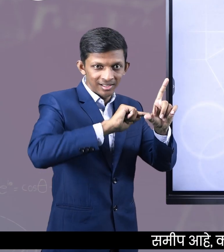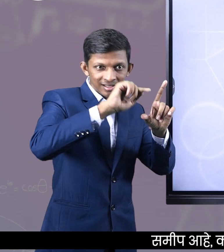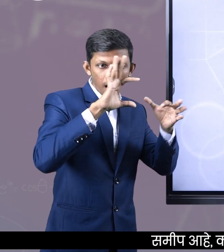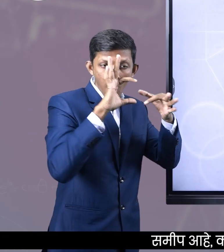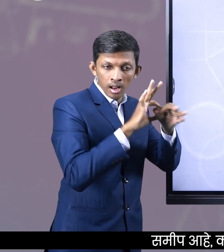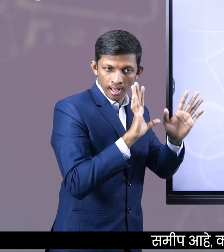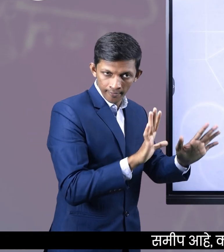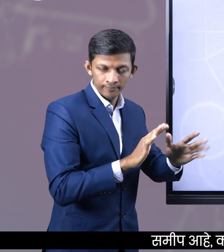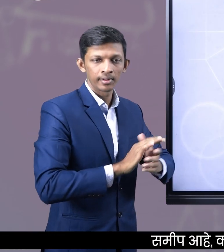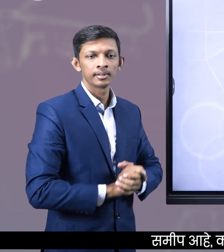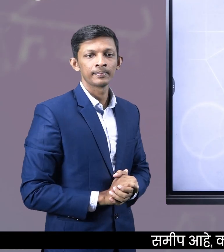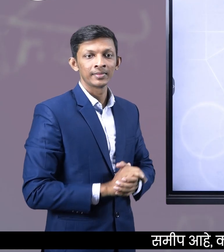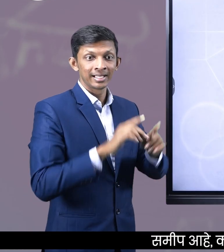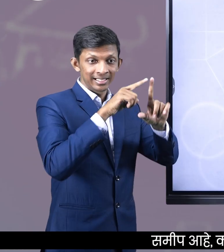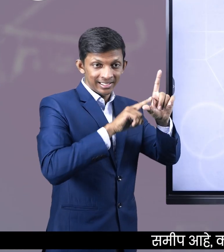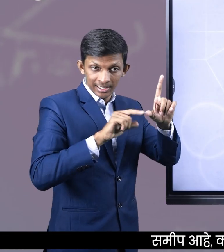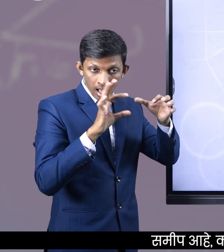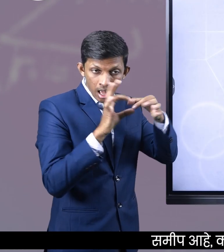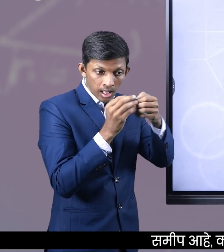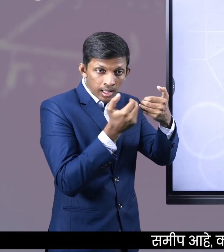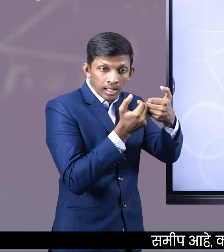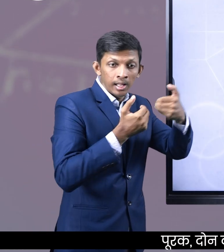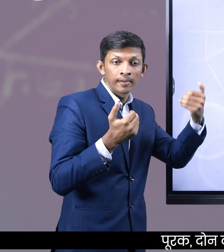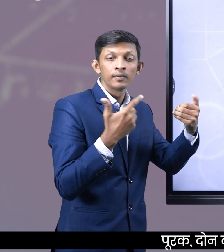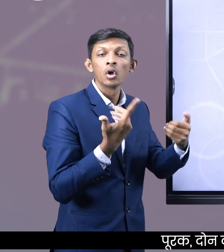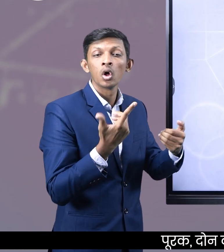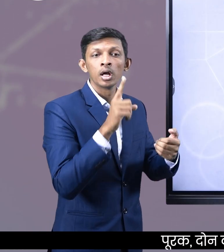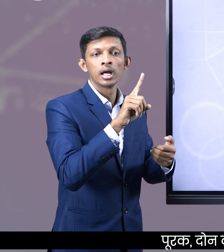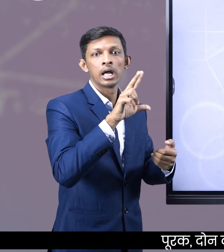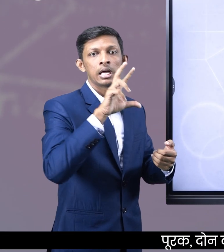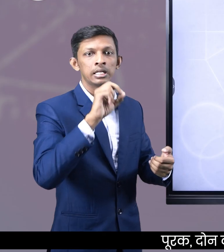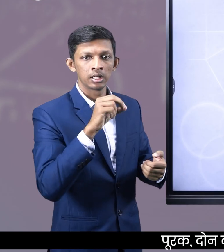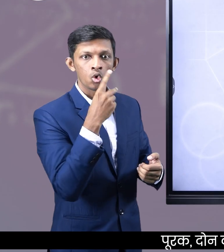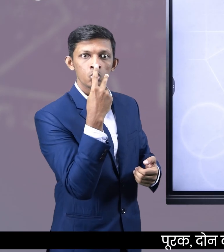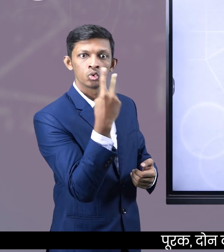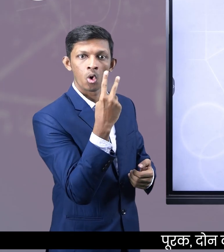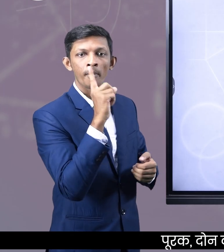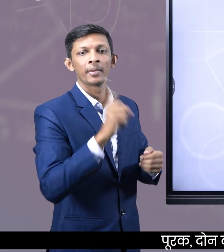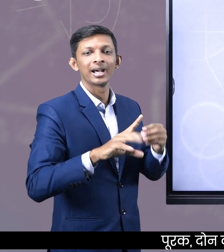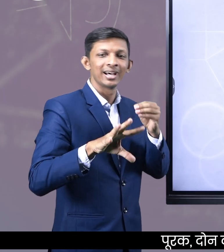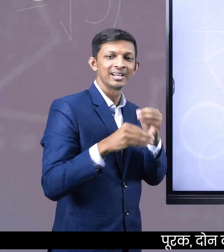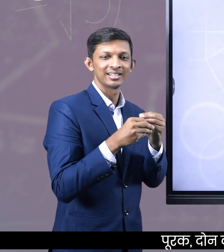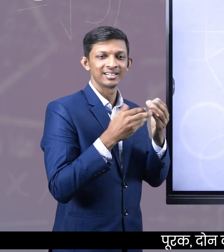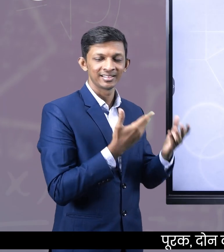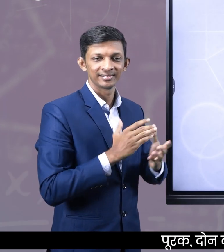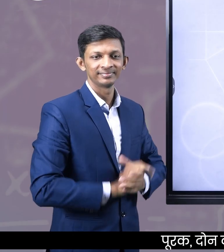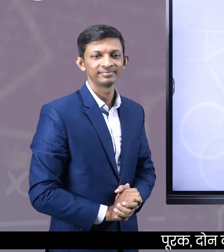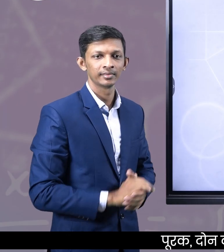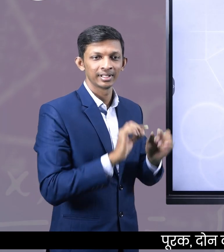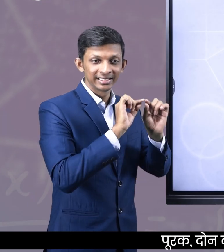समीप आहे कारण त्यांना एक समान भुजा आहे. पूरक दोन कोनांची बेरीज म्हणून 180 डिग्री आहे.